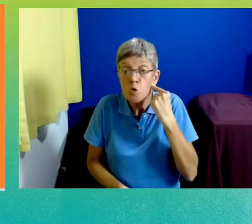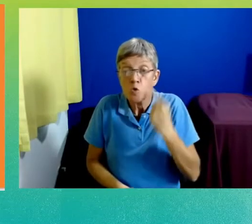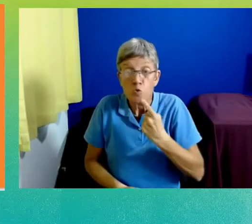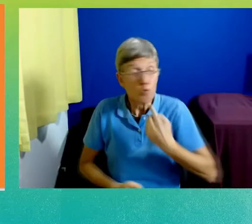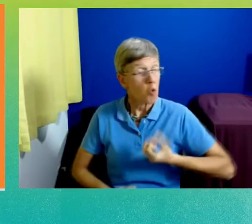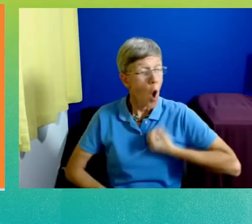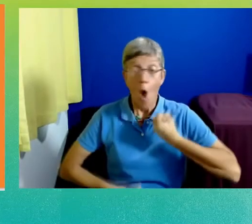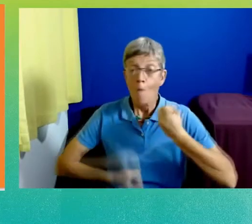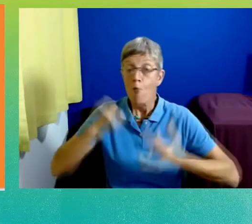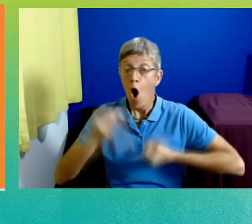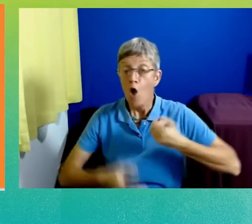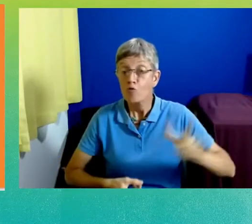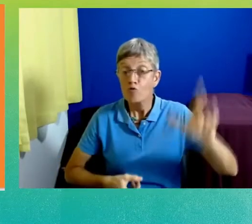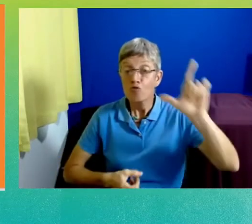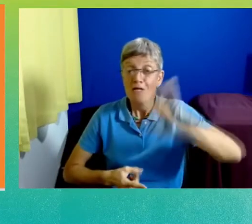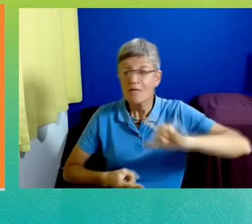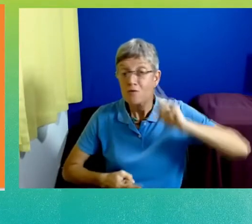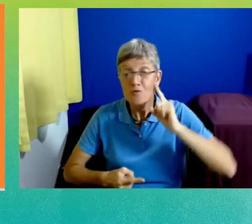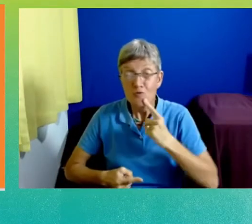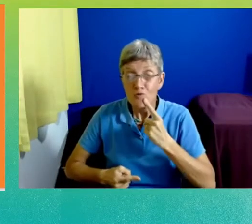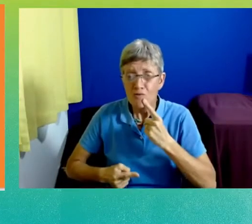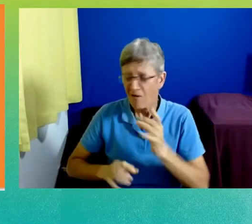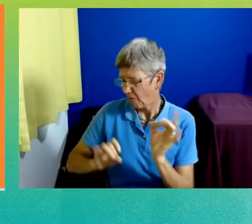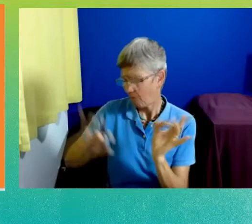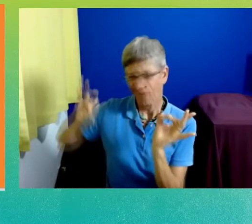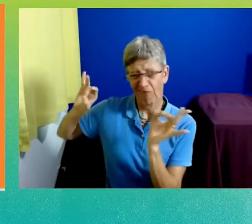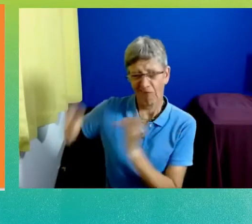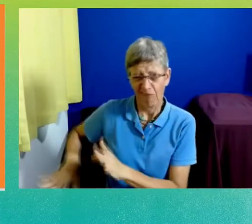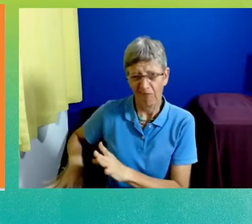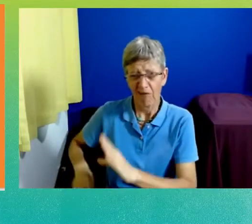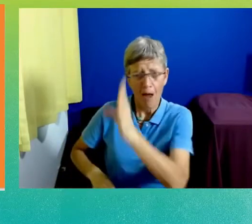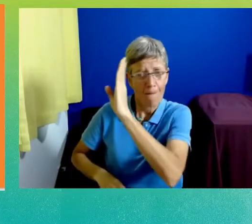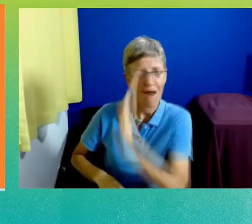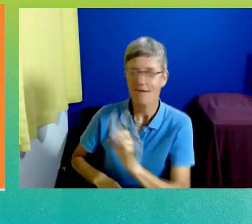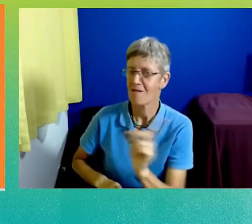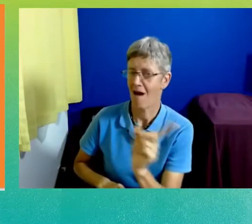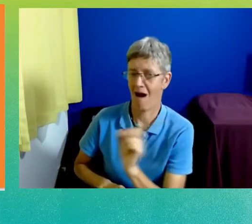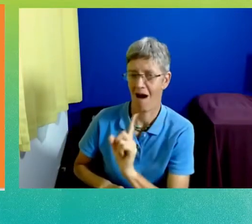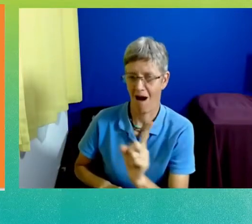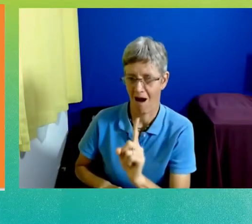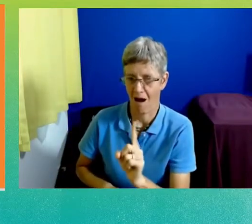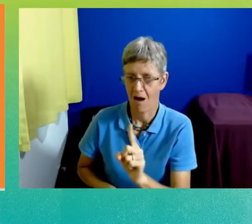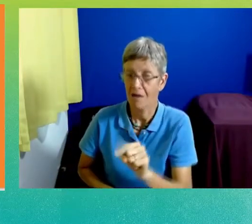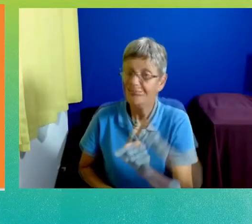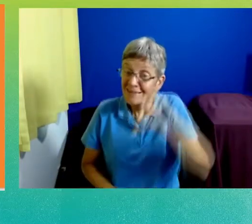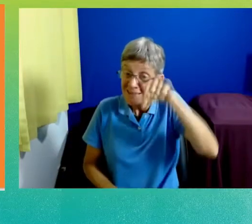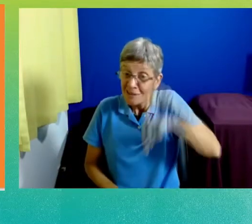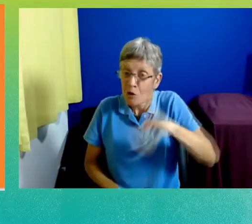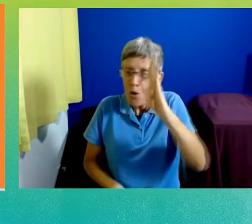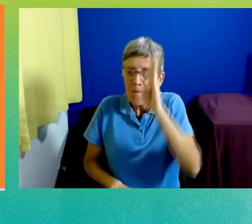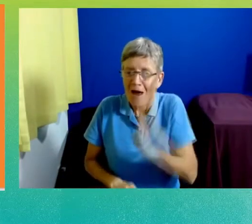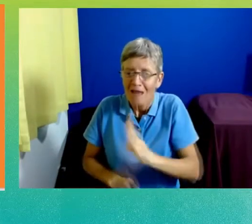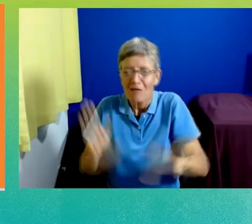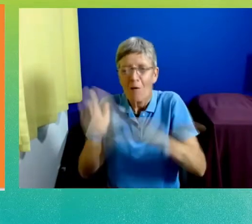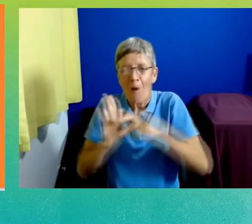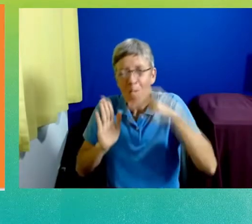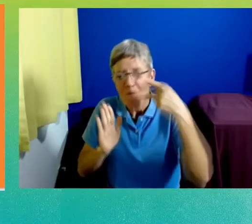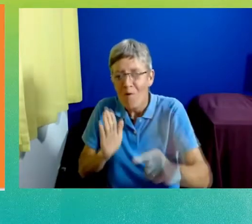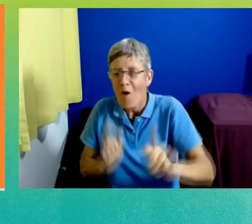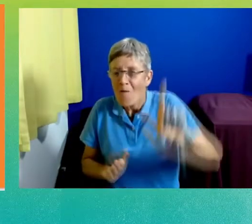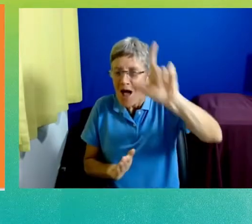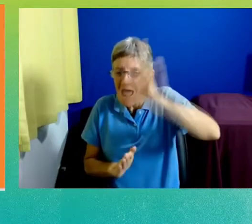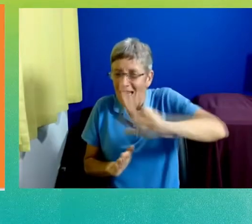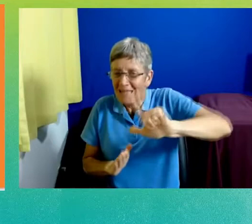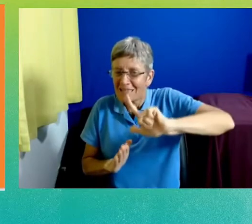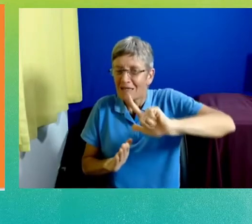brasileiro, significa que o surdo ele se expressa na literatura em Libras também sobre a